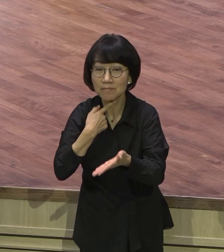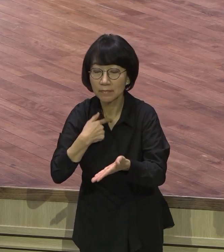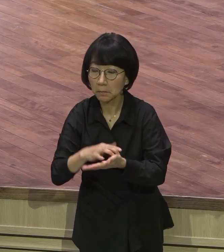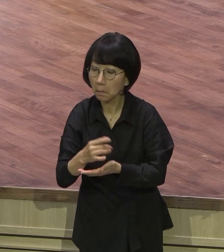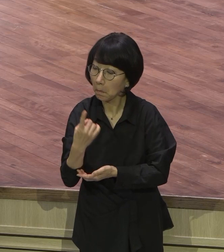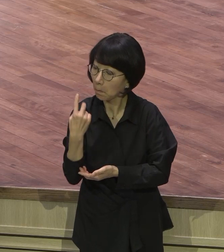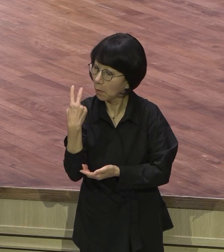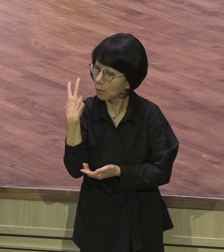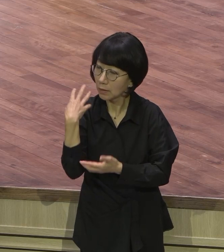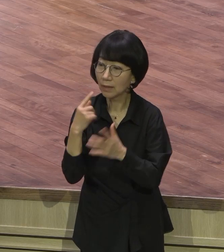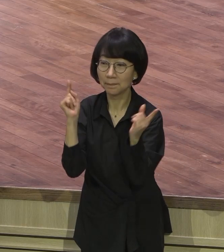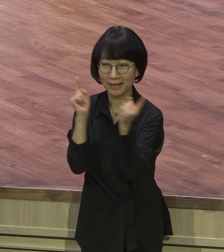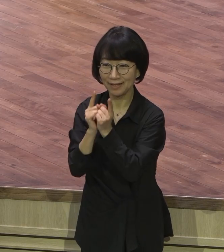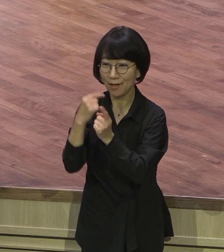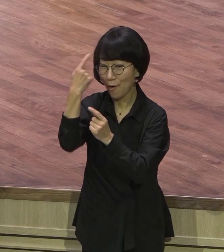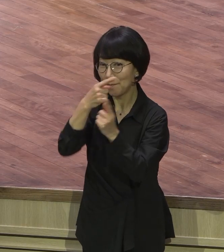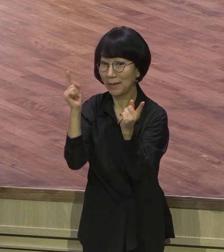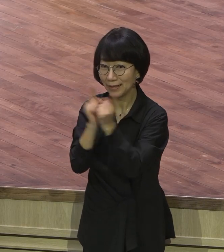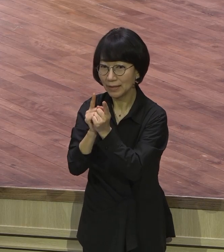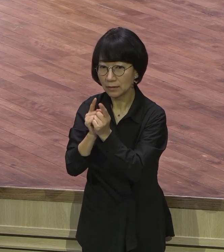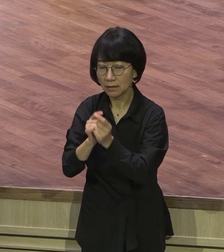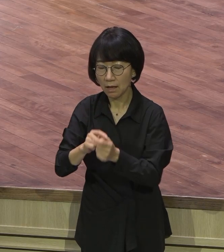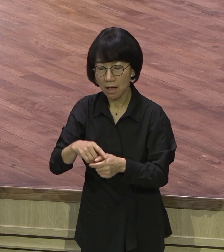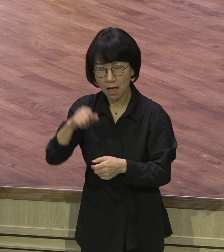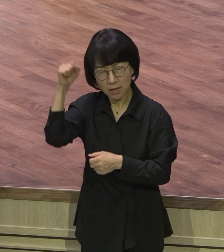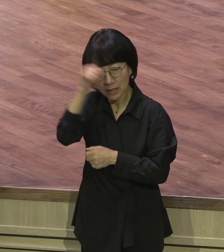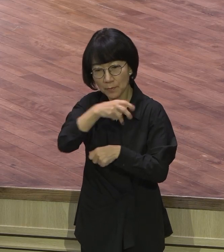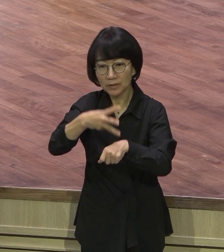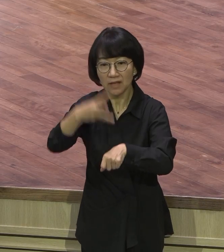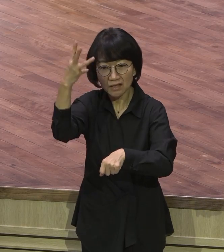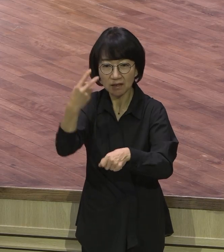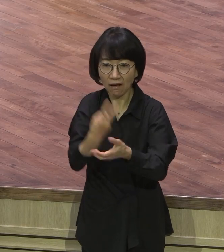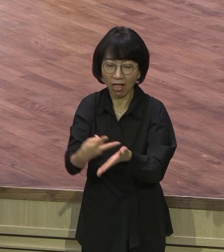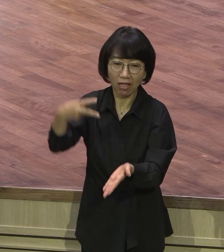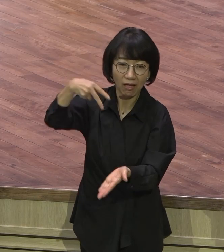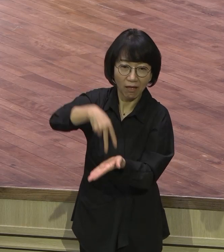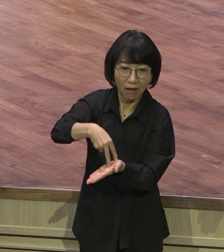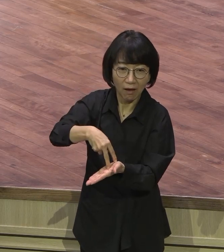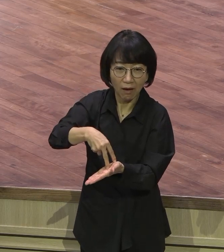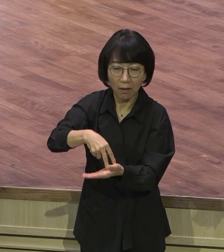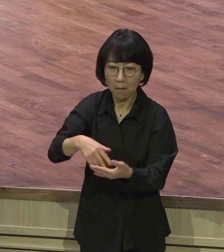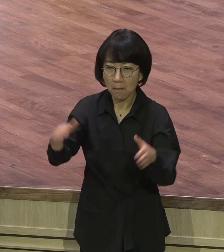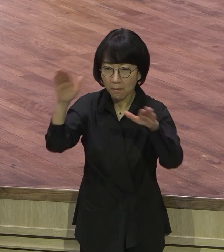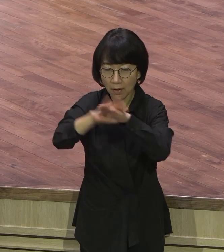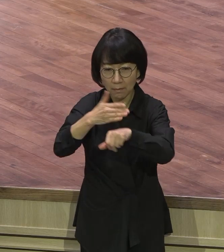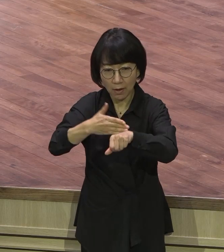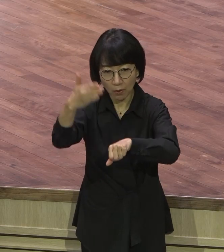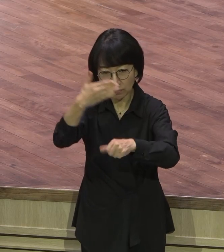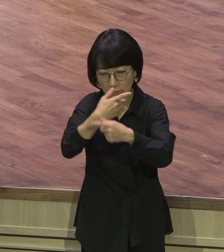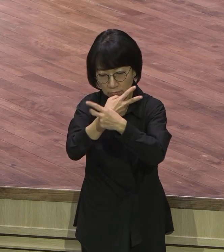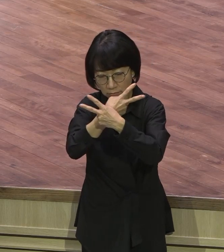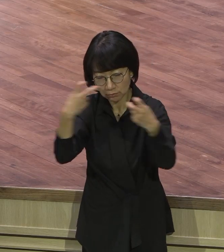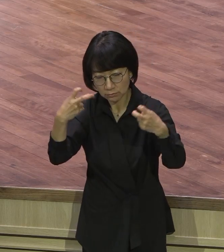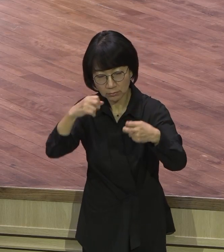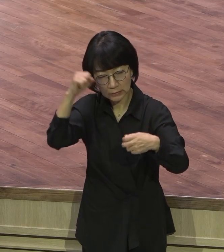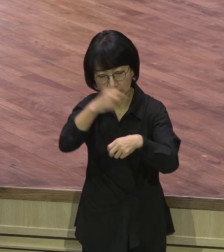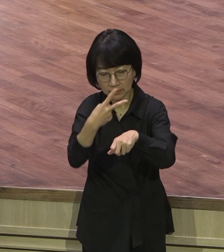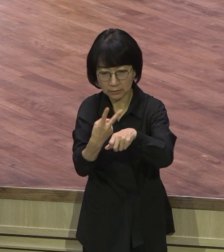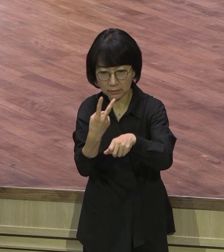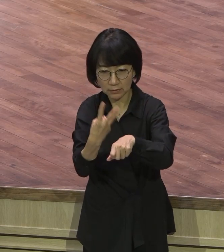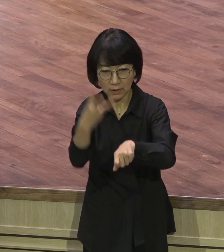변함없이 새벽 3시 일어납니다 9시 되면 딱 자고 새벽 3시 날 하날배